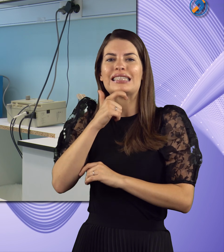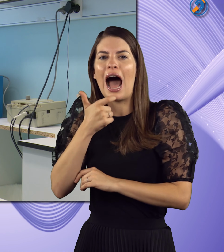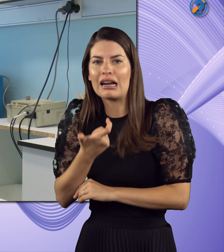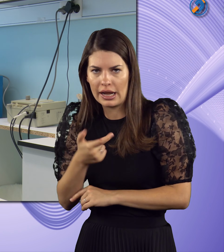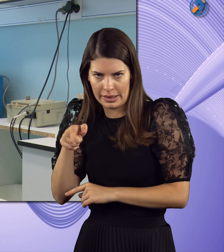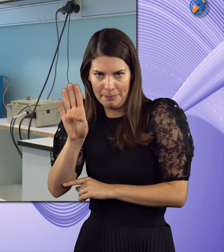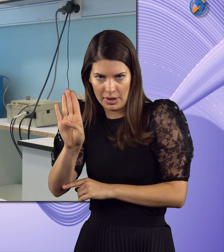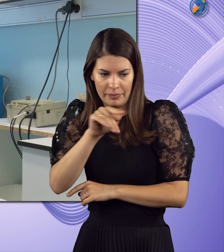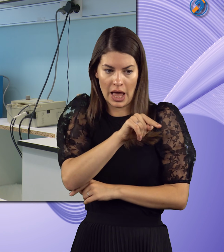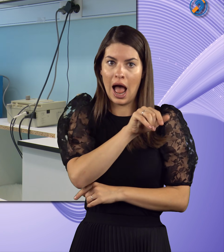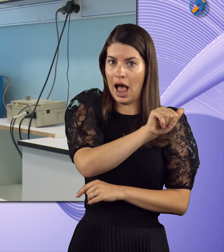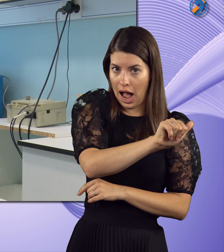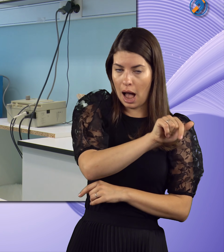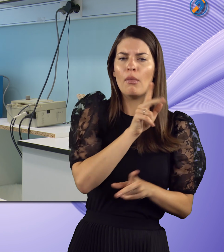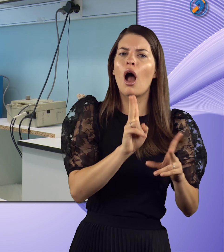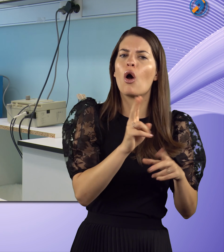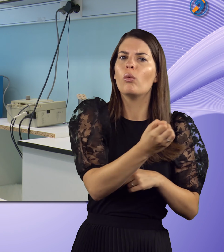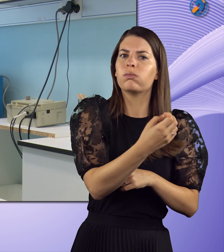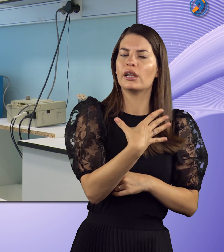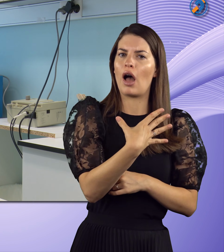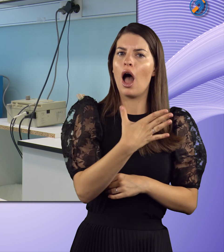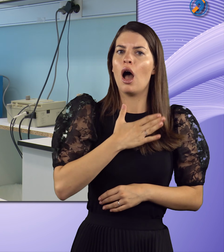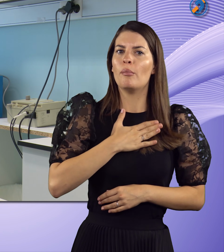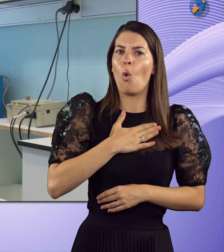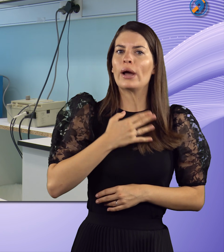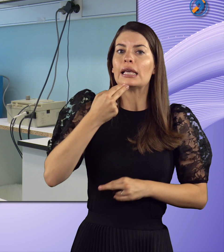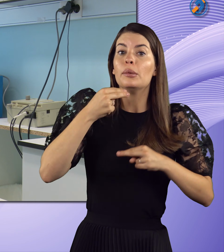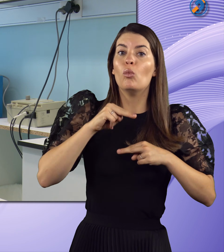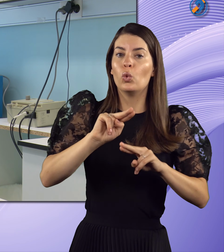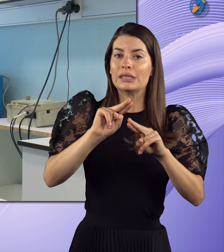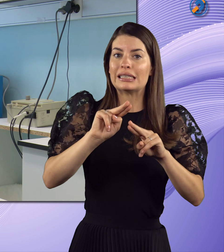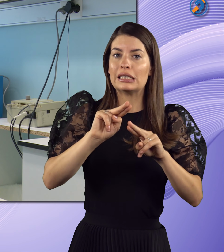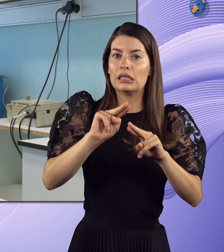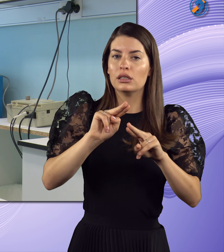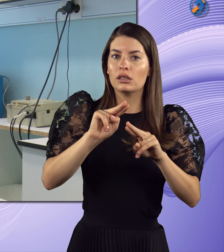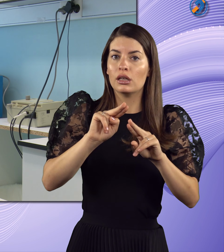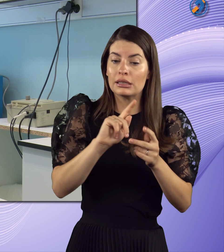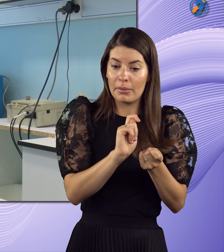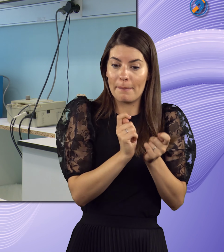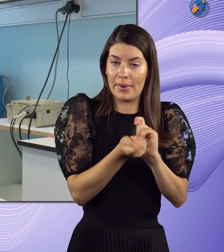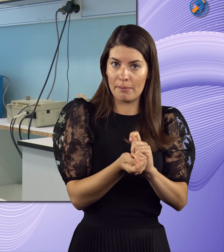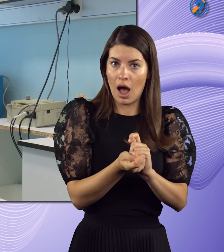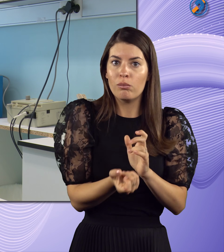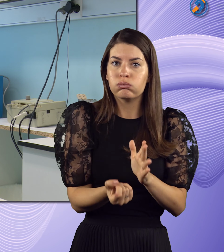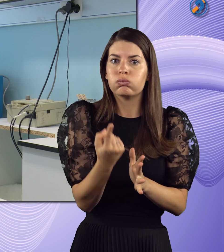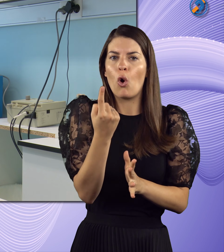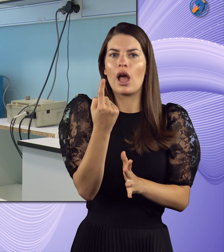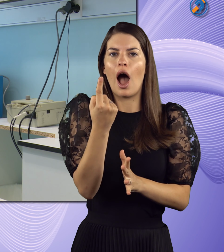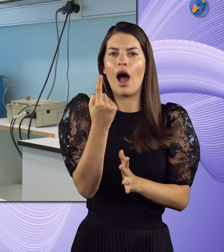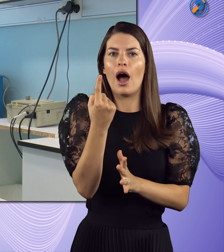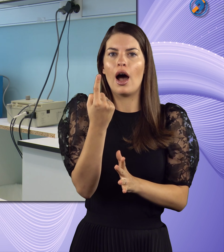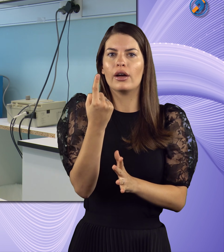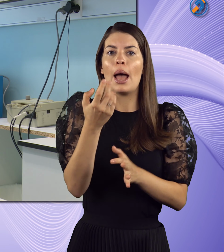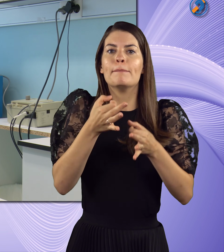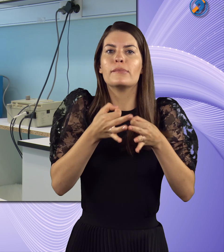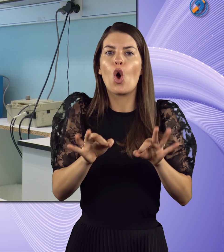njihovo degeneracijo. UVA žarki pa delujejo predvsem tako, da spreminjajo imunski odziv in pa sprožajo